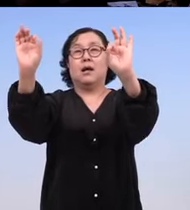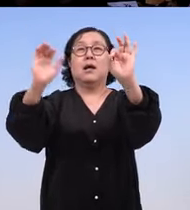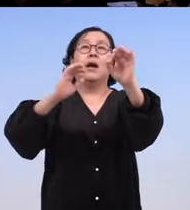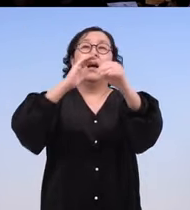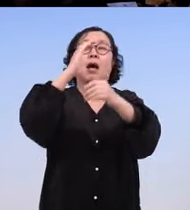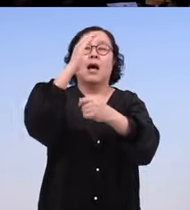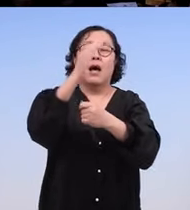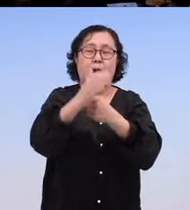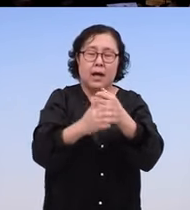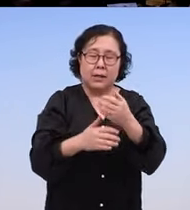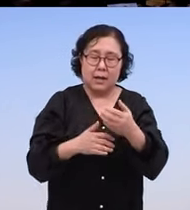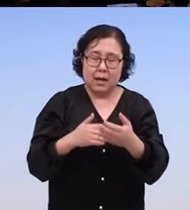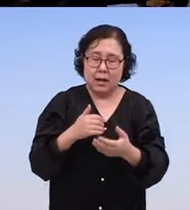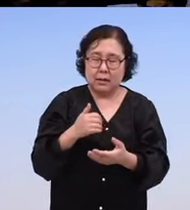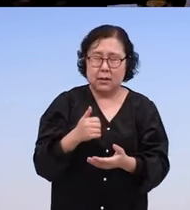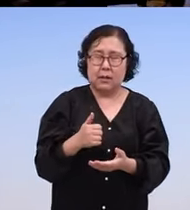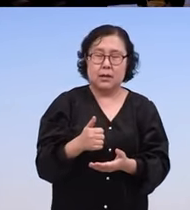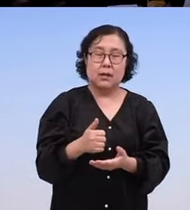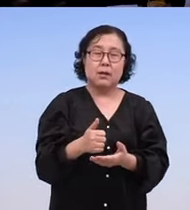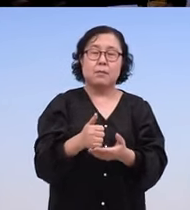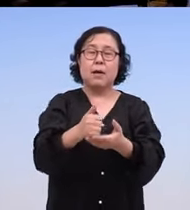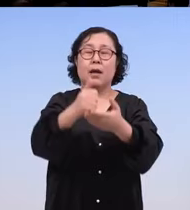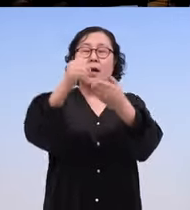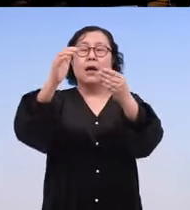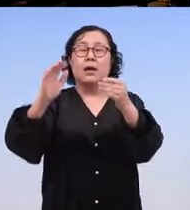하나님의 사랑을 사모하는 자,